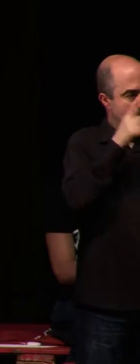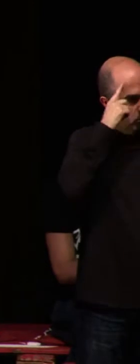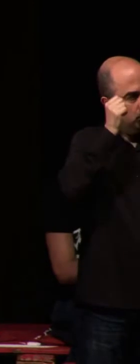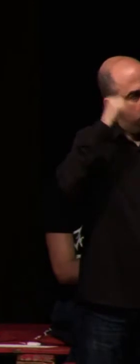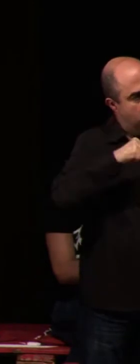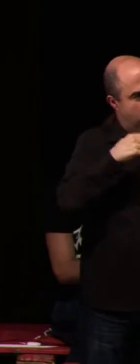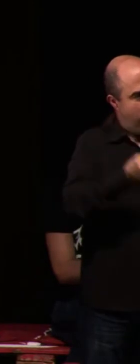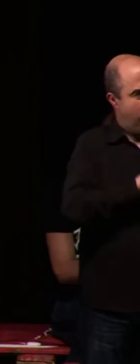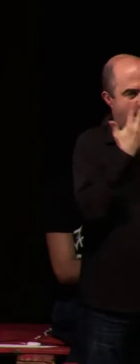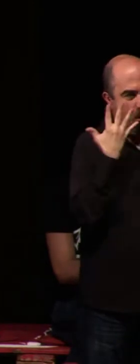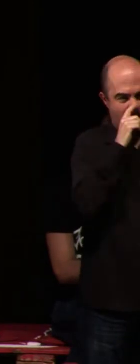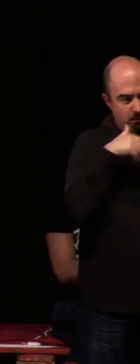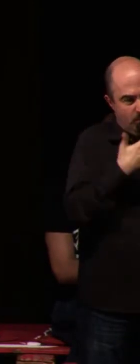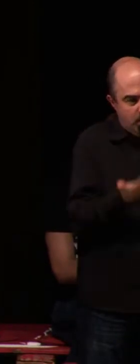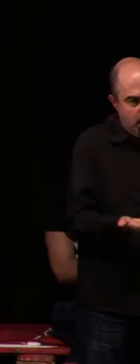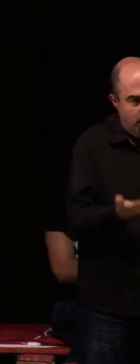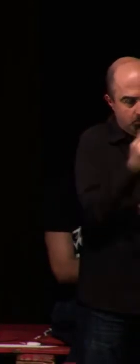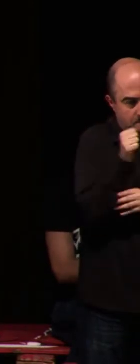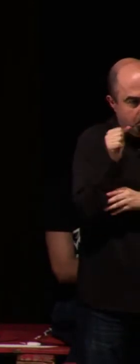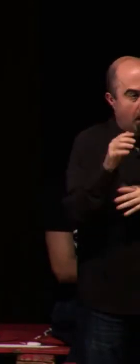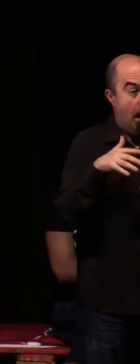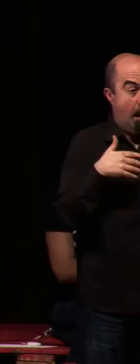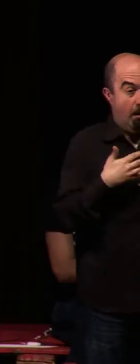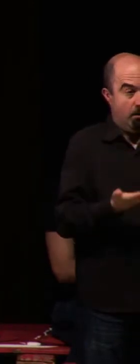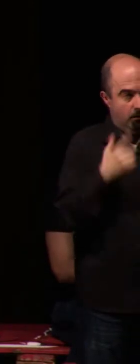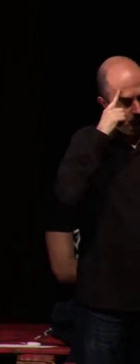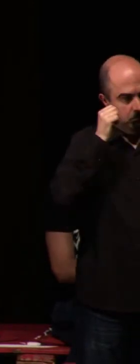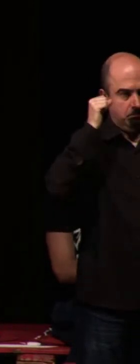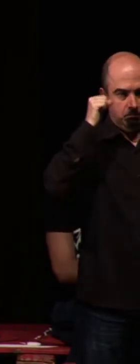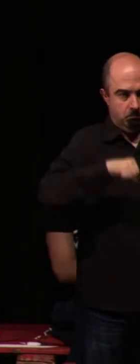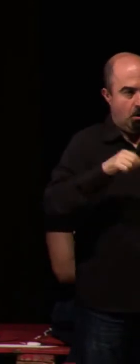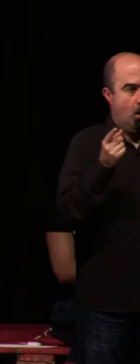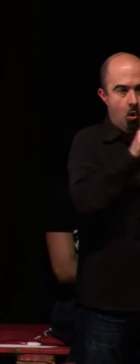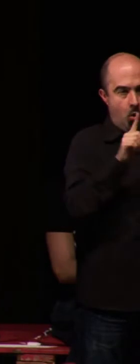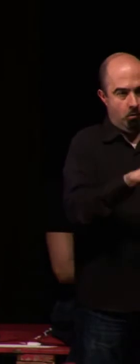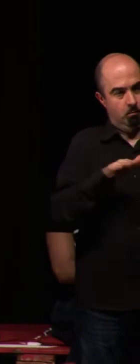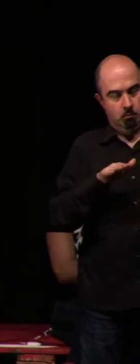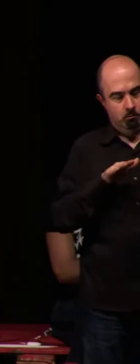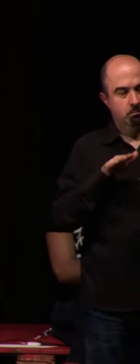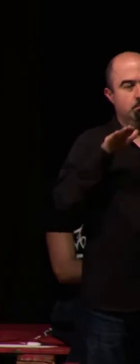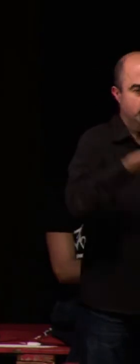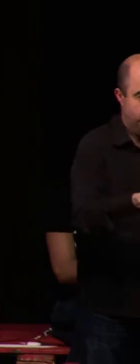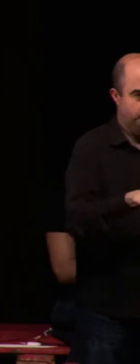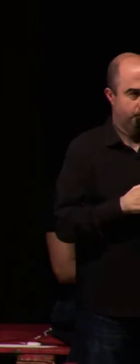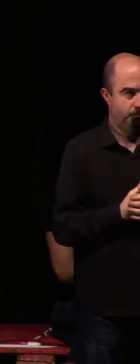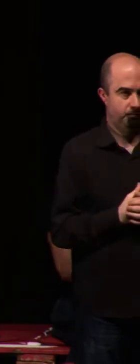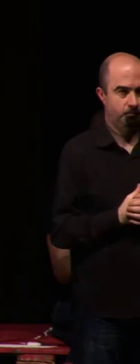en dècades de lluites, resistències i desobediències, la humil decisió de no retrocedir. I en la